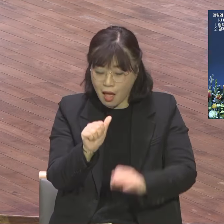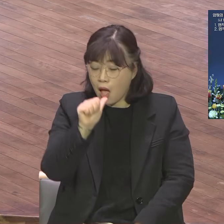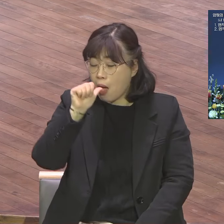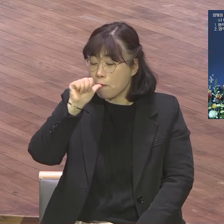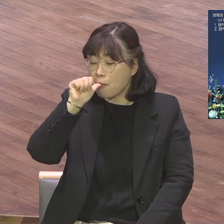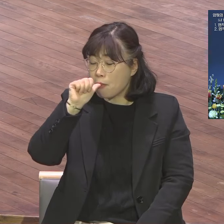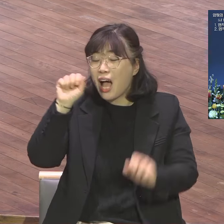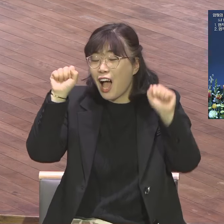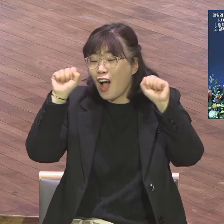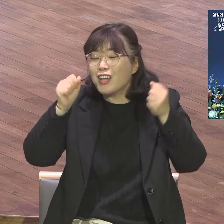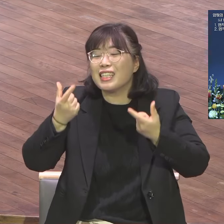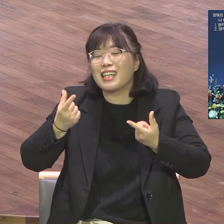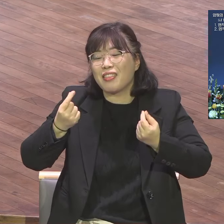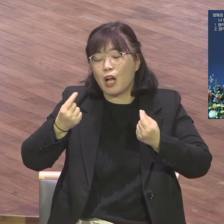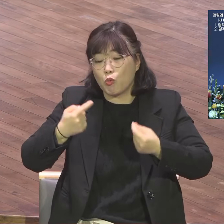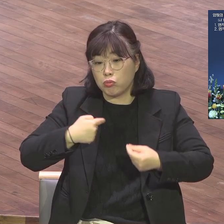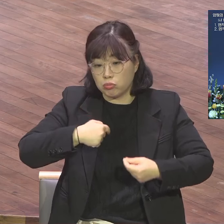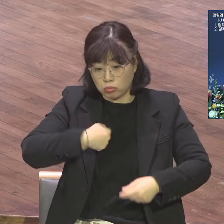어린아이 같은